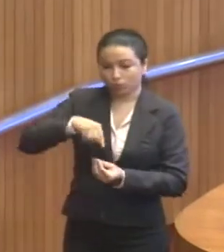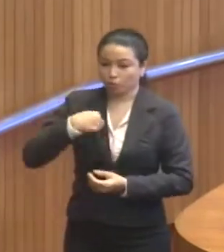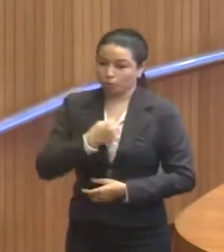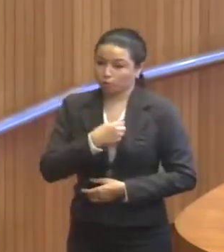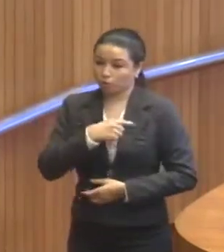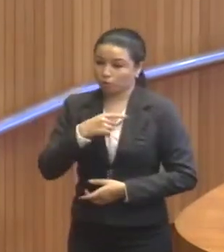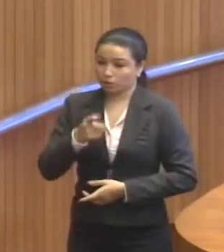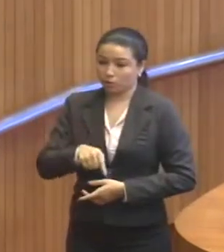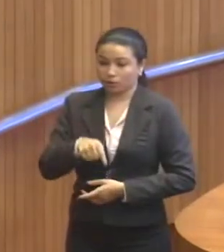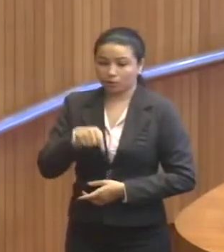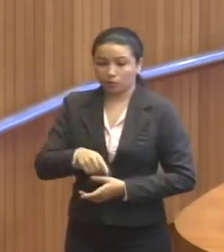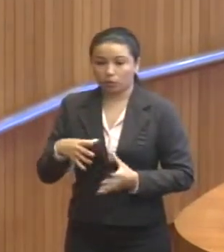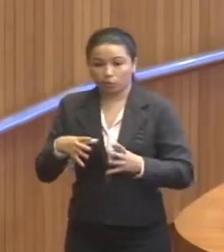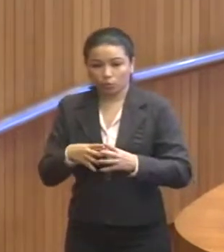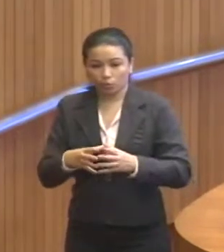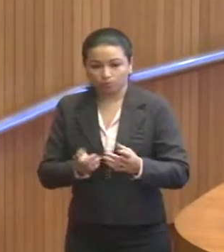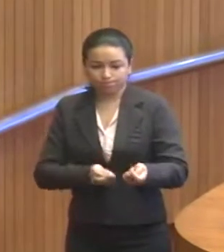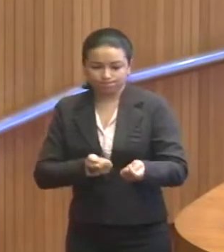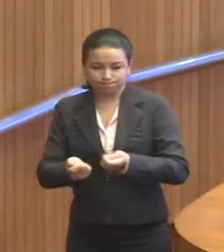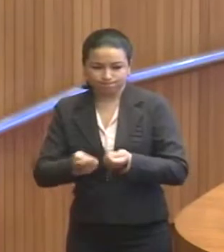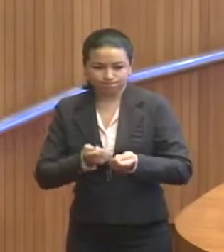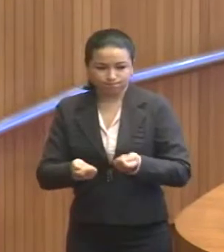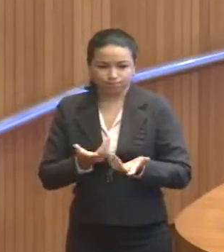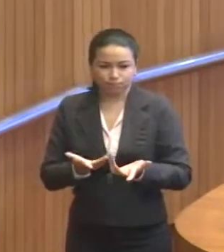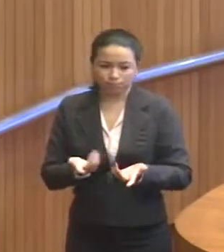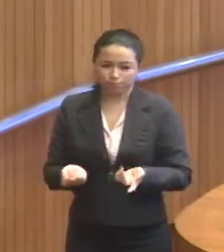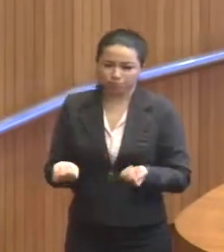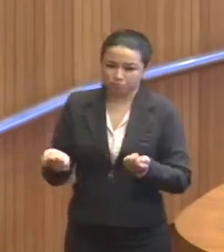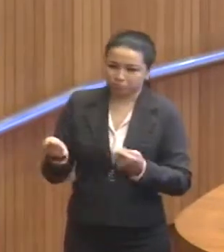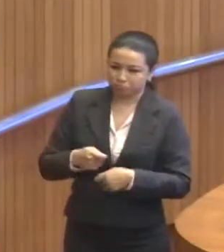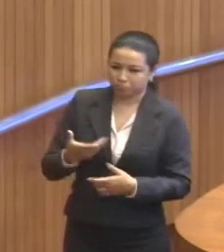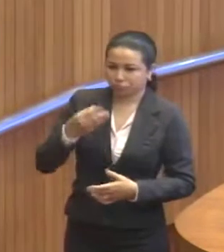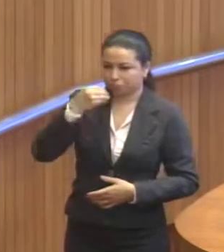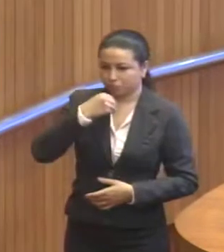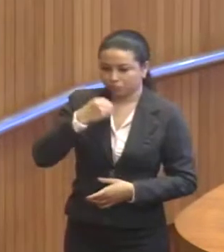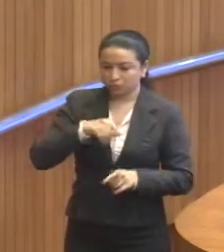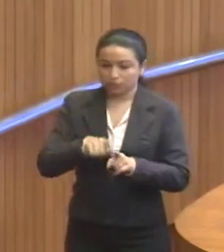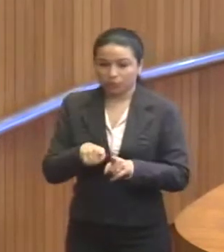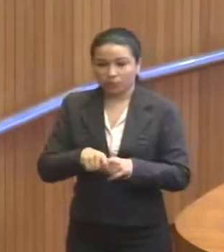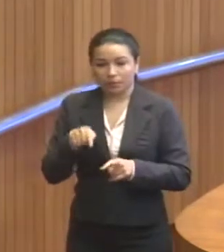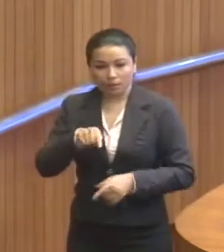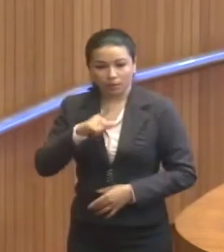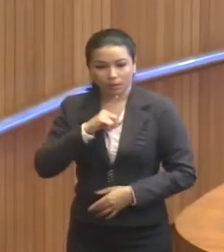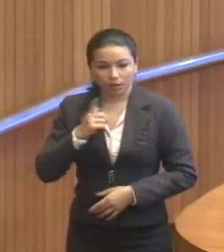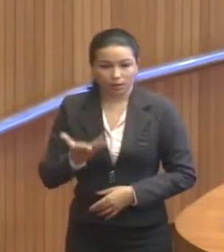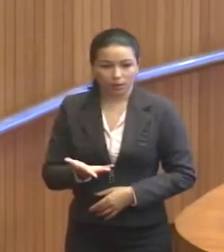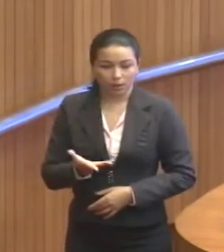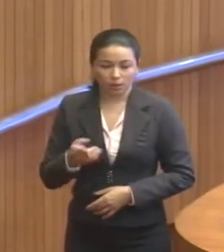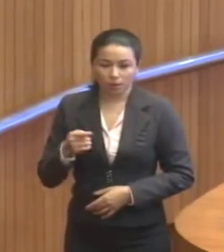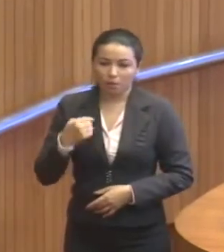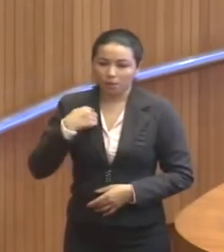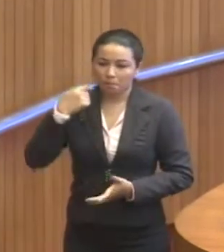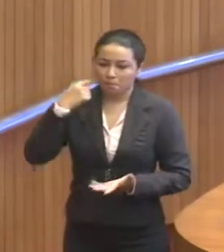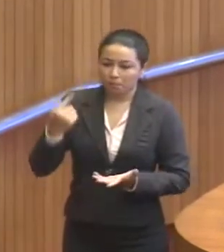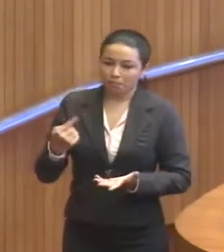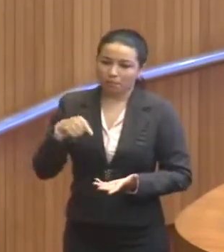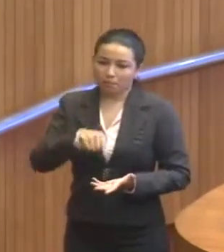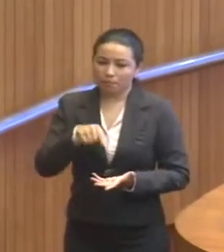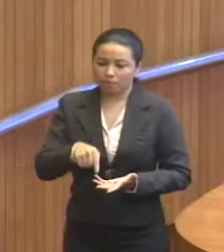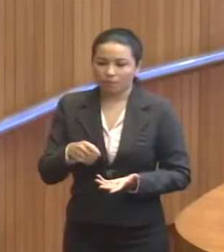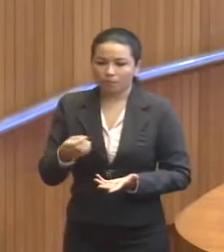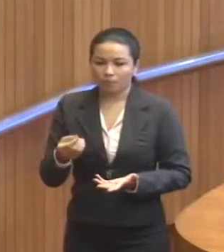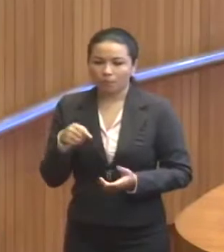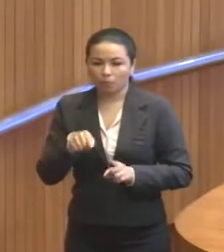uma população economicamente mais vulnerável, nós temos um percentual de registro de casos